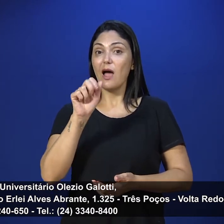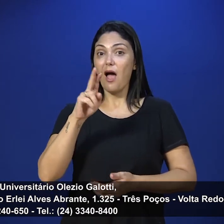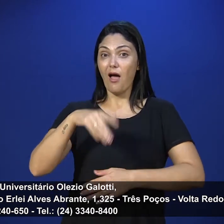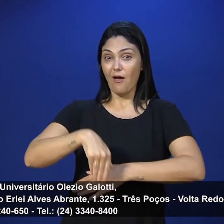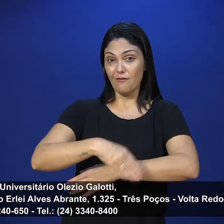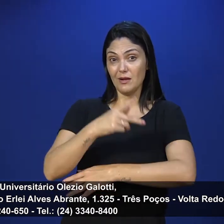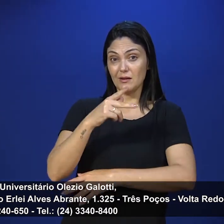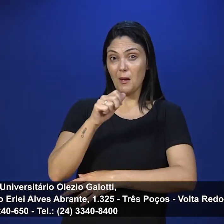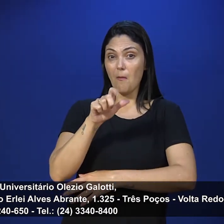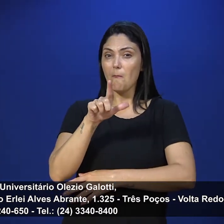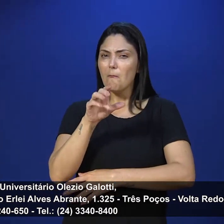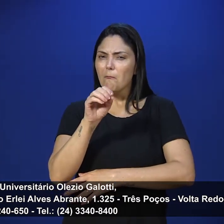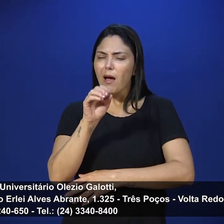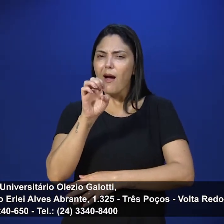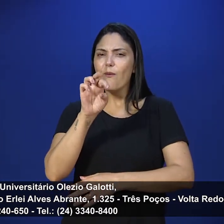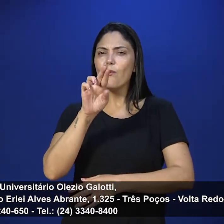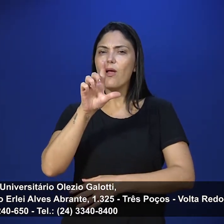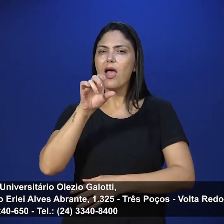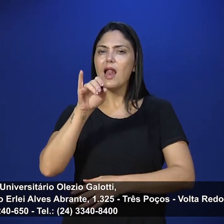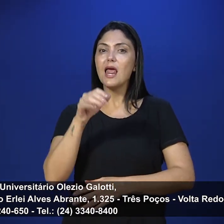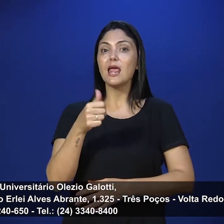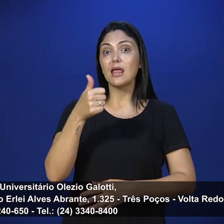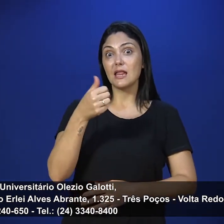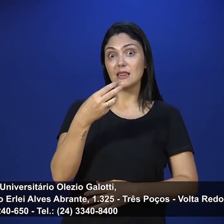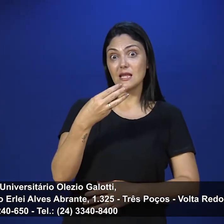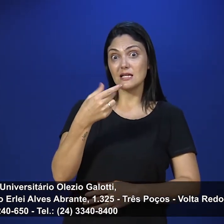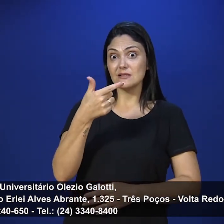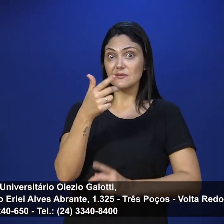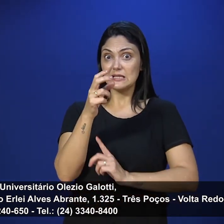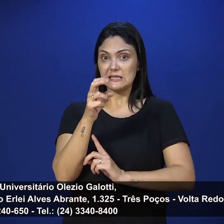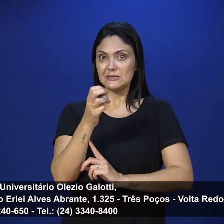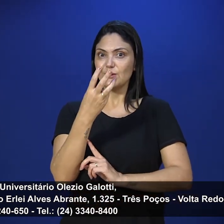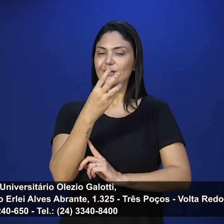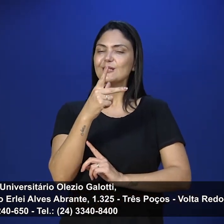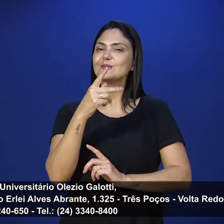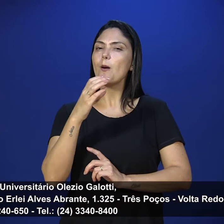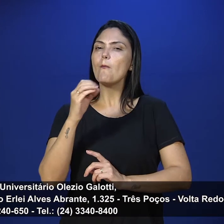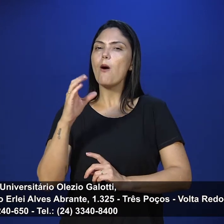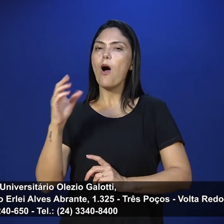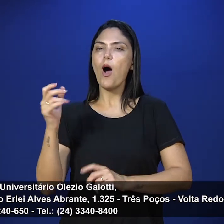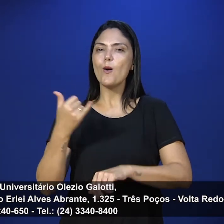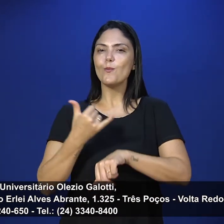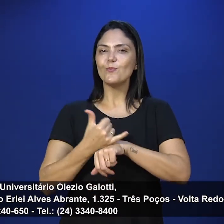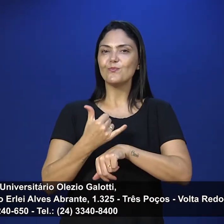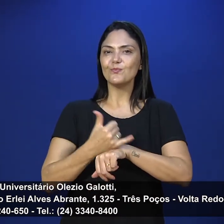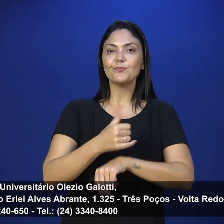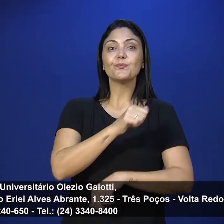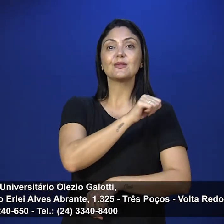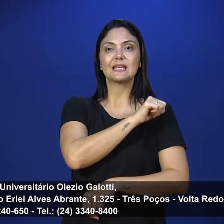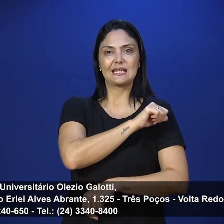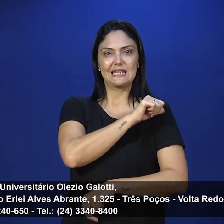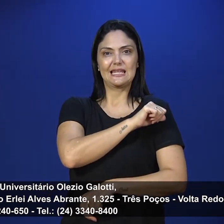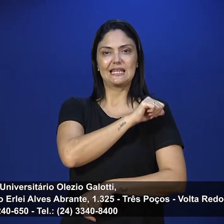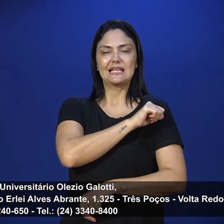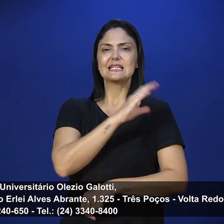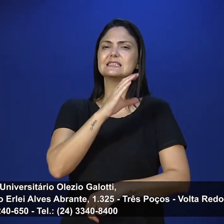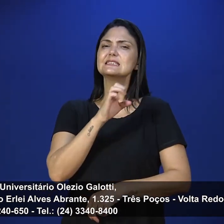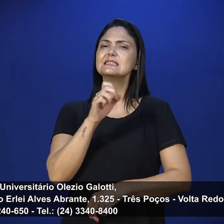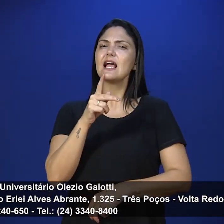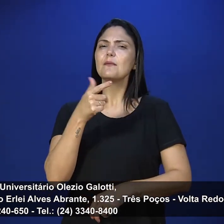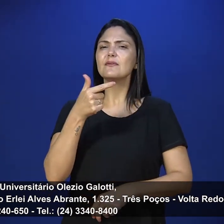Erlei Alves Abrantes, número 1325, Três Poços, Volta Redonda, Rio de Janeiro.